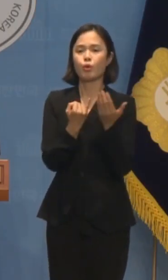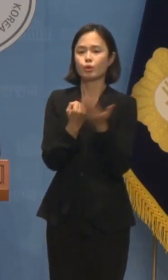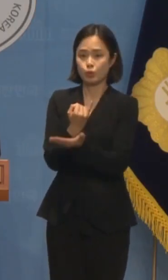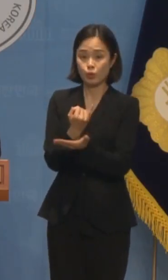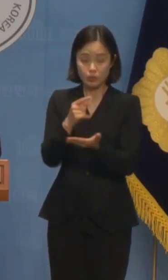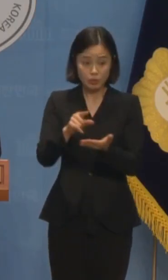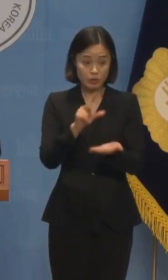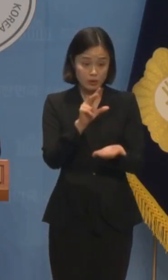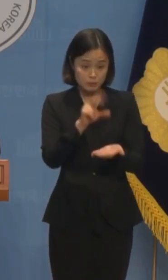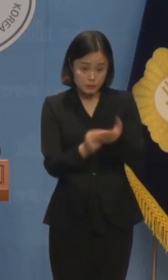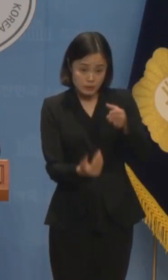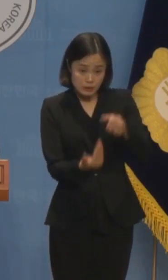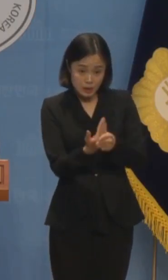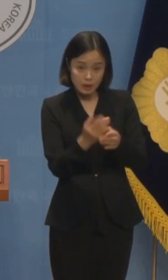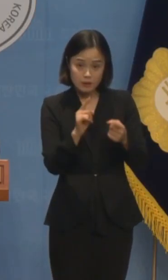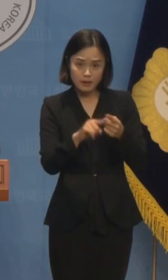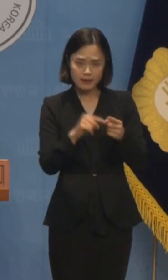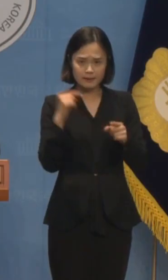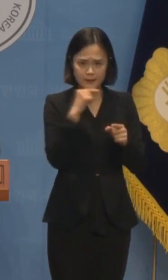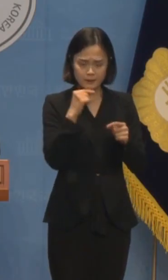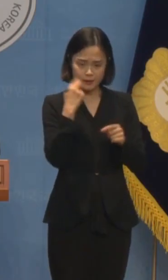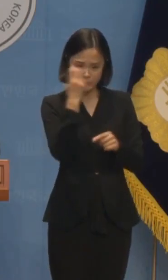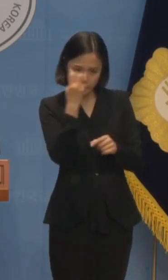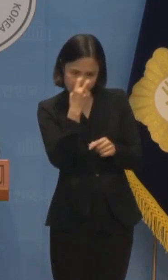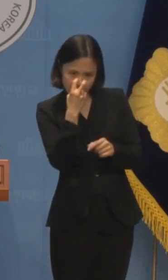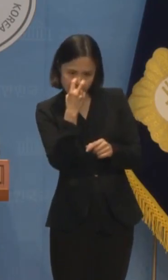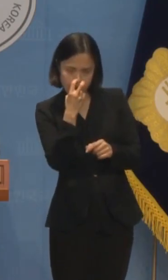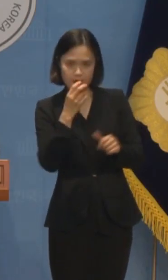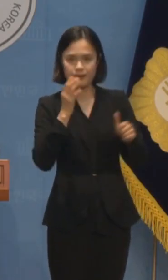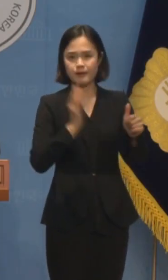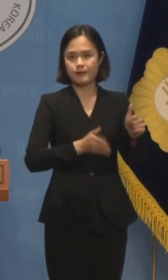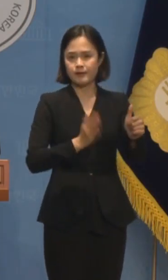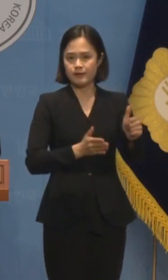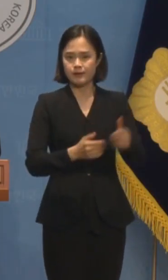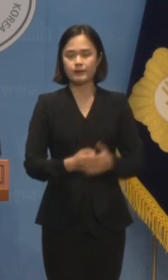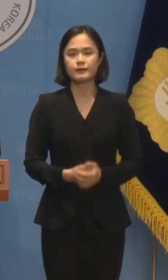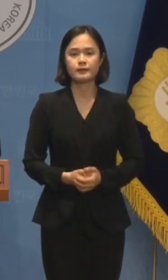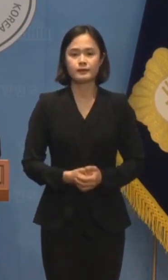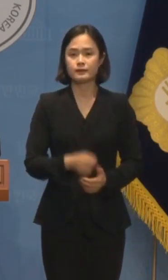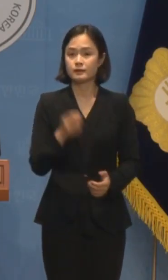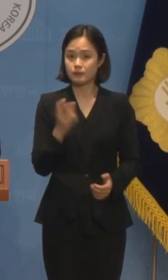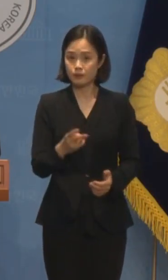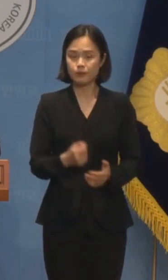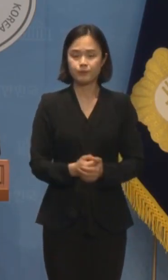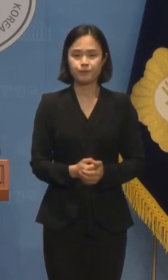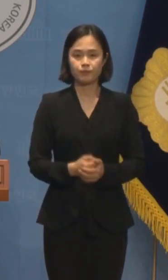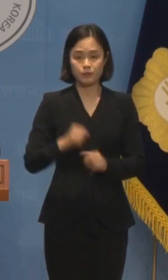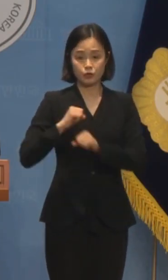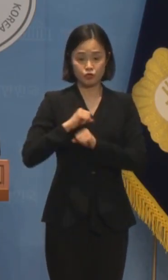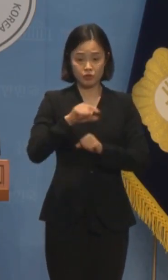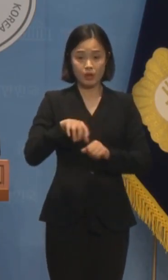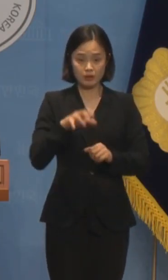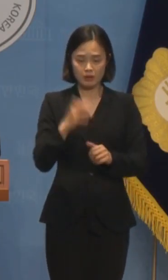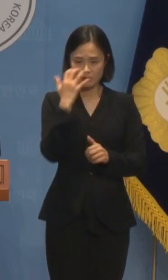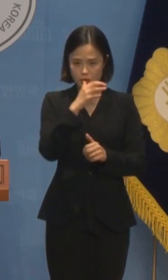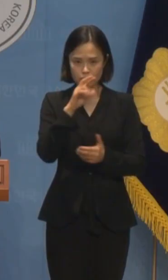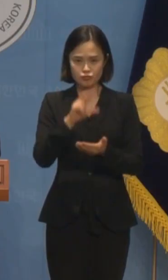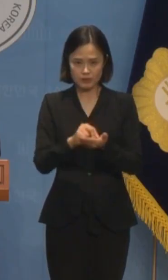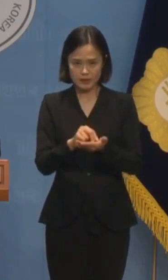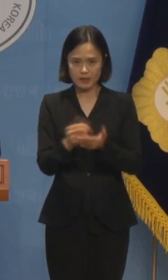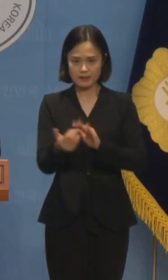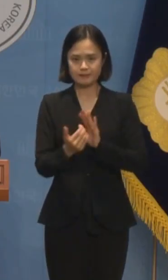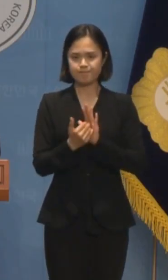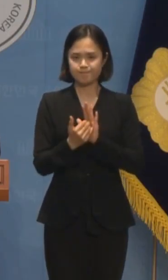등 모든 노력을 다해야 할 것입니다. 동시에 군내 성폭력 근절 시스템을